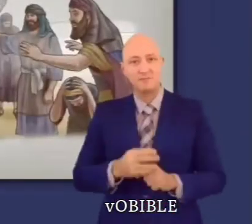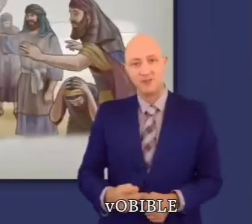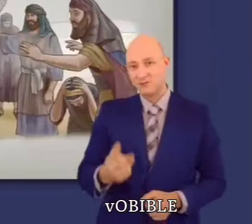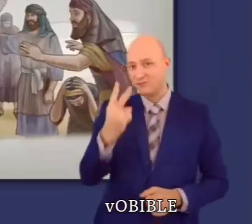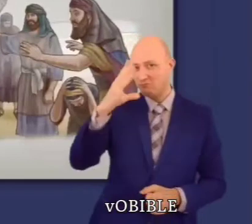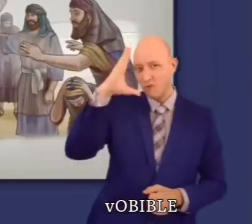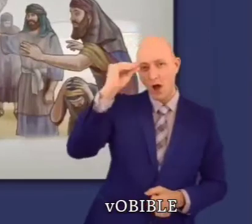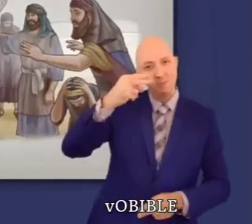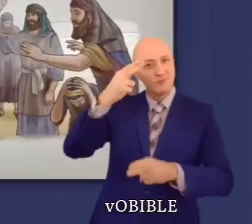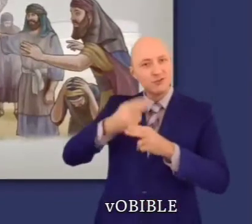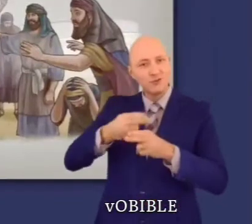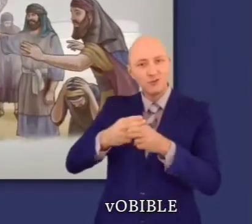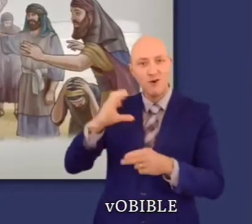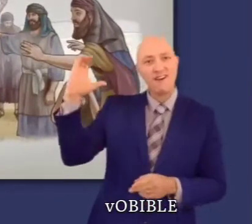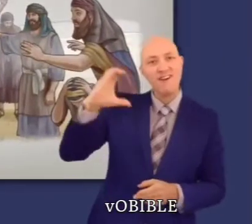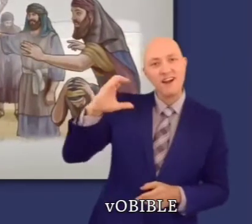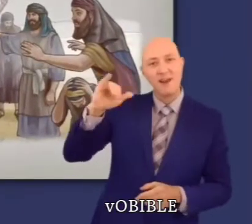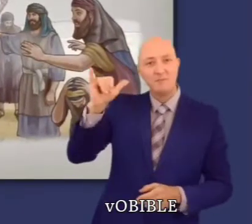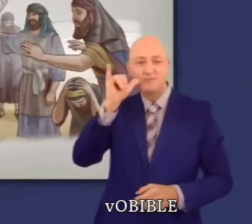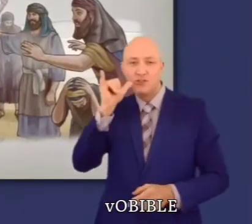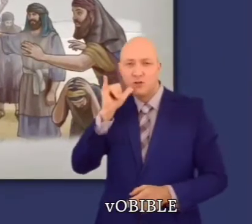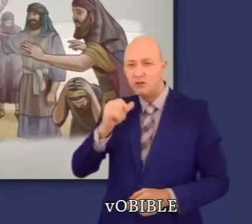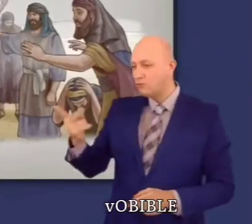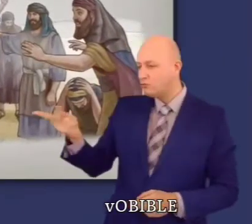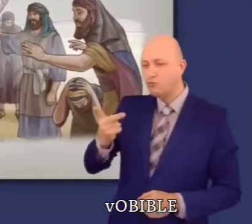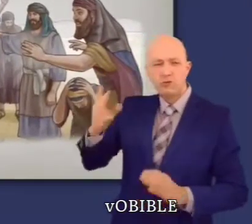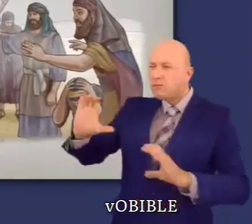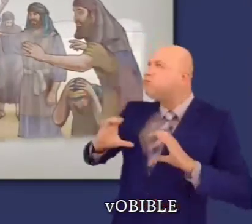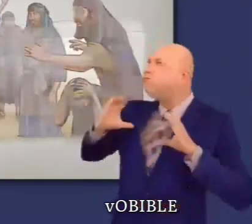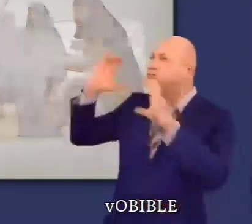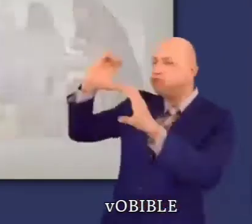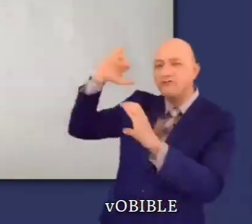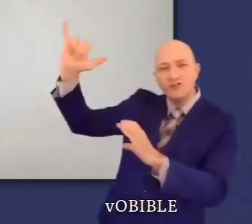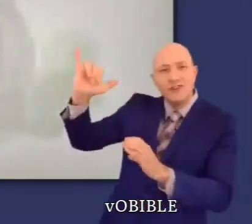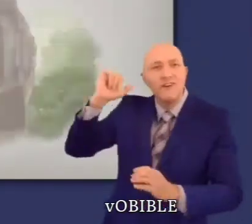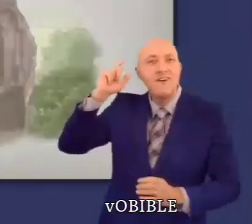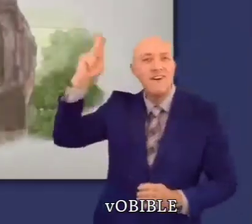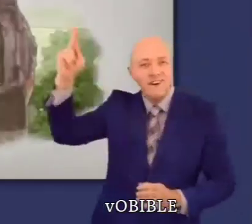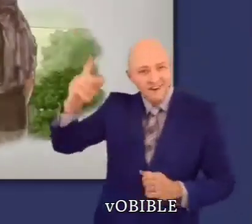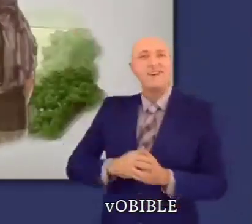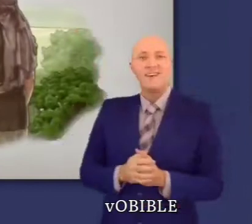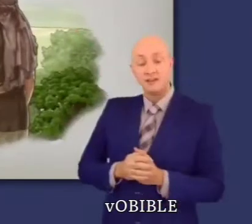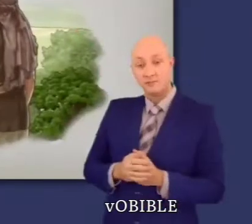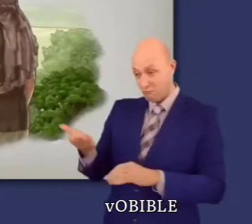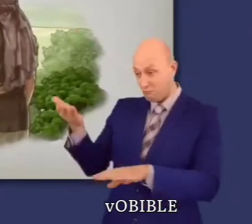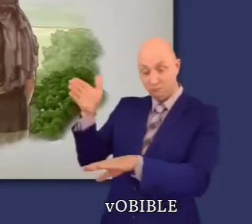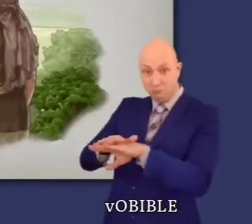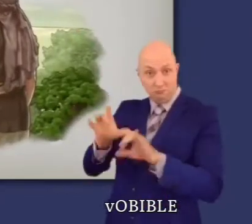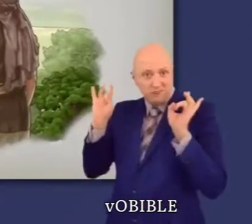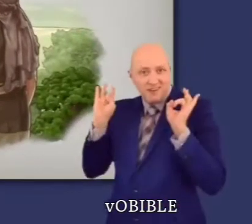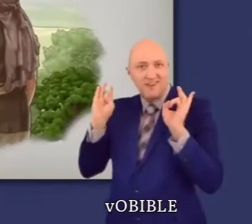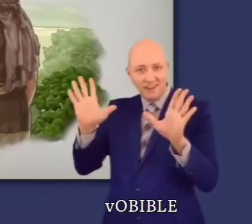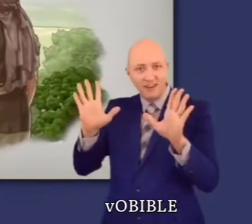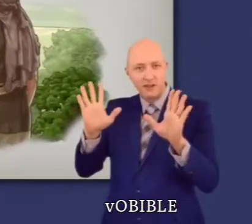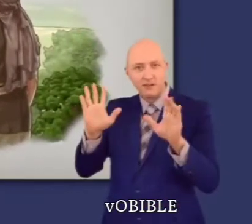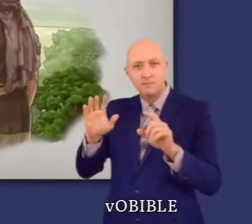leur grave manque de foi, les Israélites devront errer dans le désert pendant 40 ans jusqu'à ce que cette génération ait disparu.